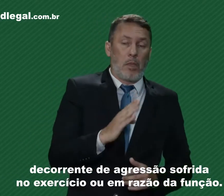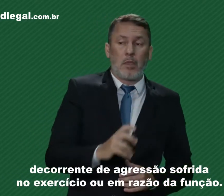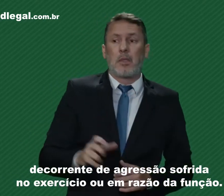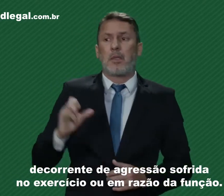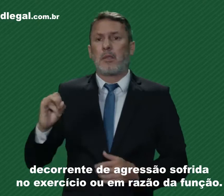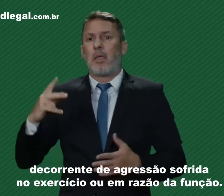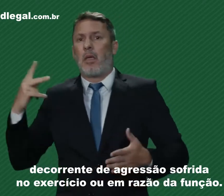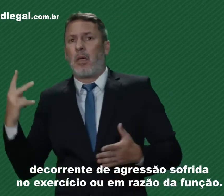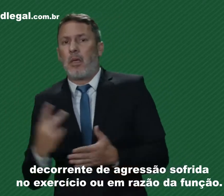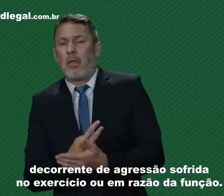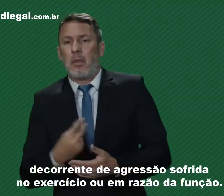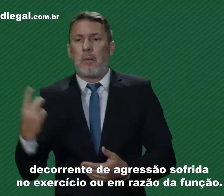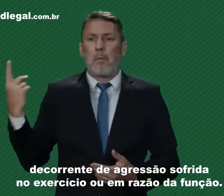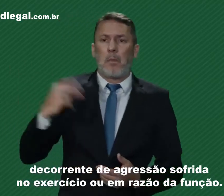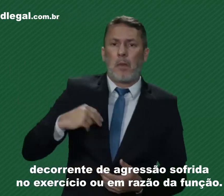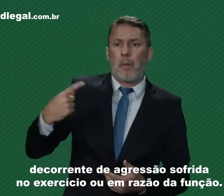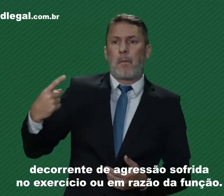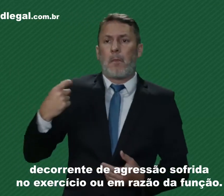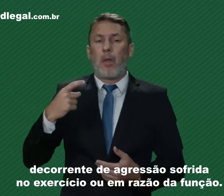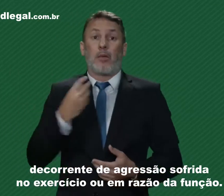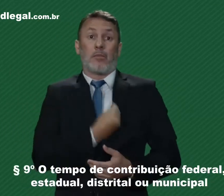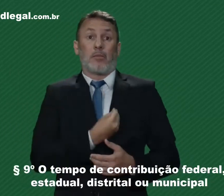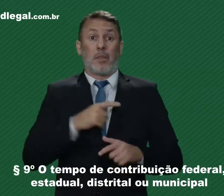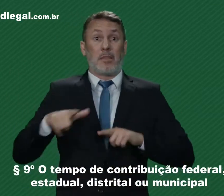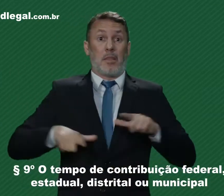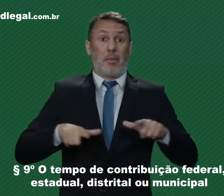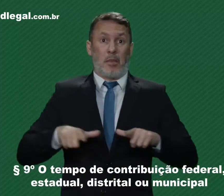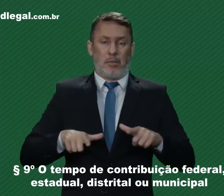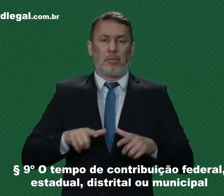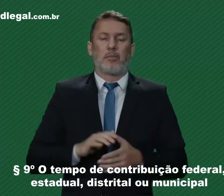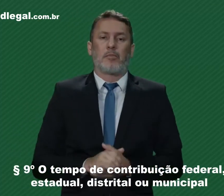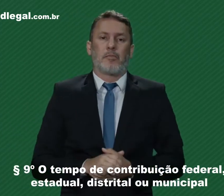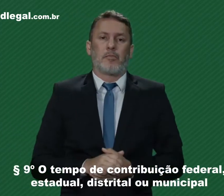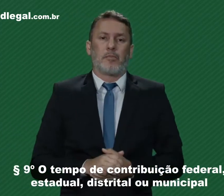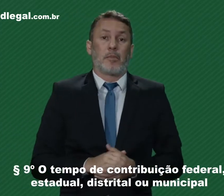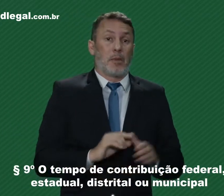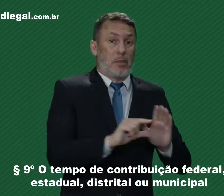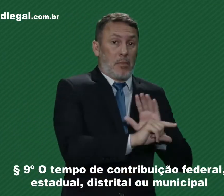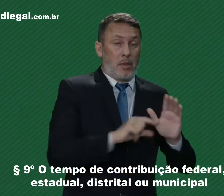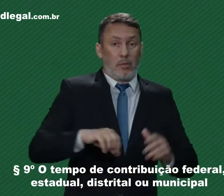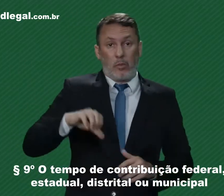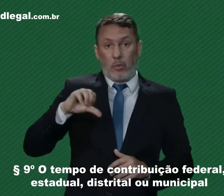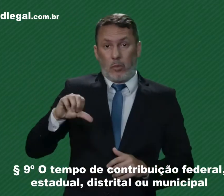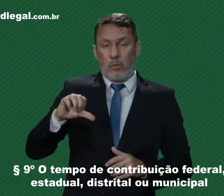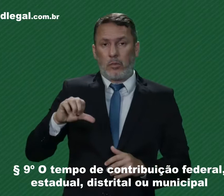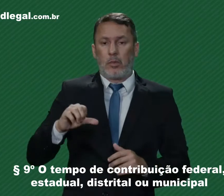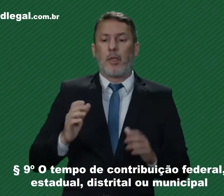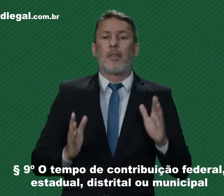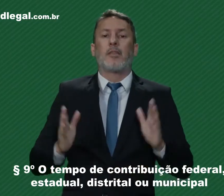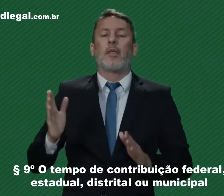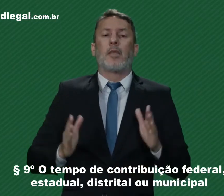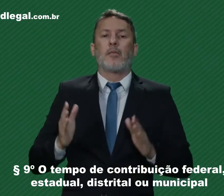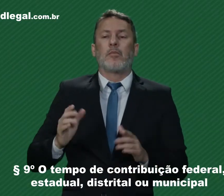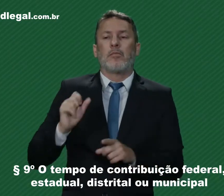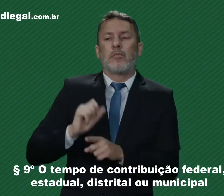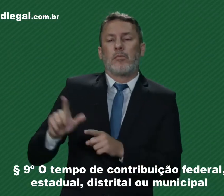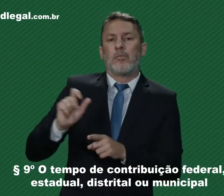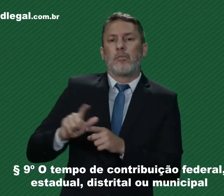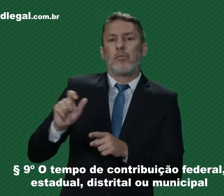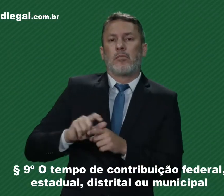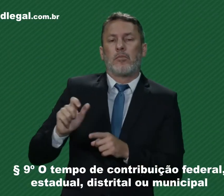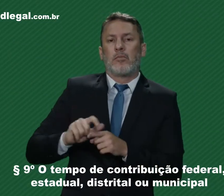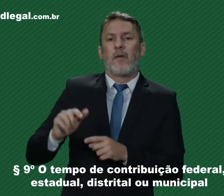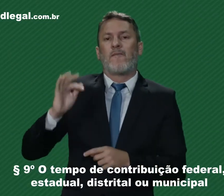sofrida no exercício ou em razão da função. Parágrafo 9º. O tempo de contribuição federal,